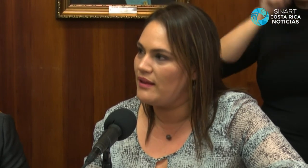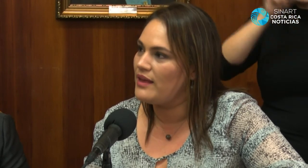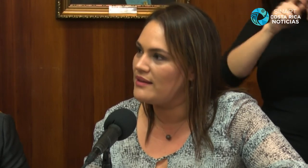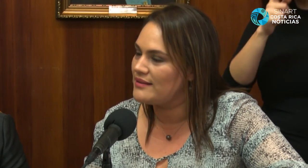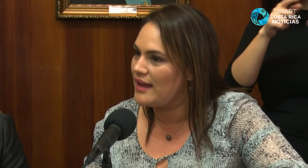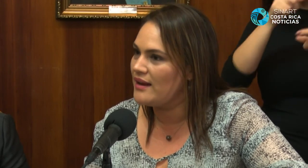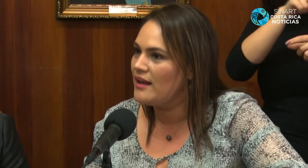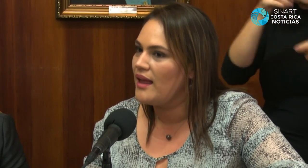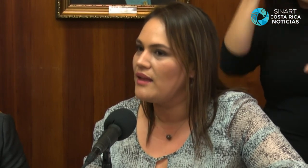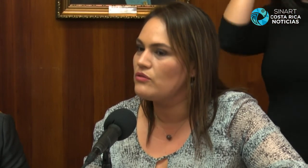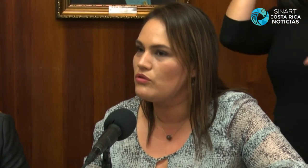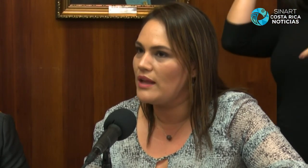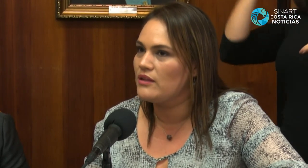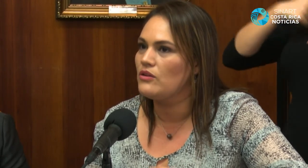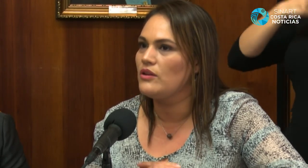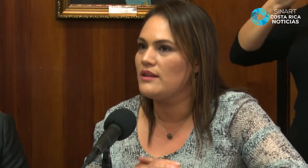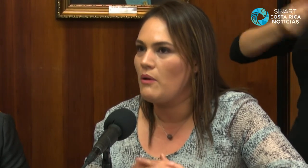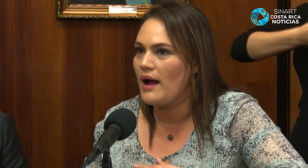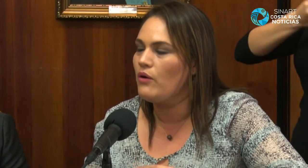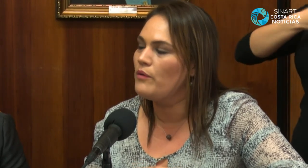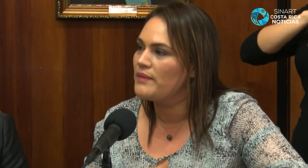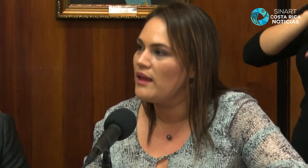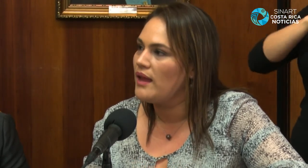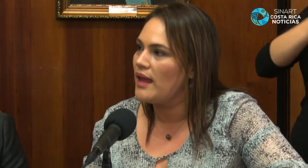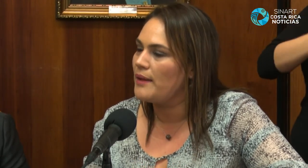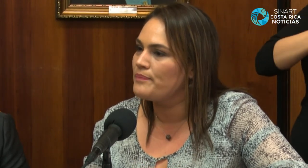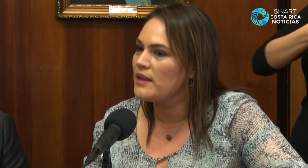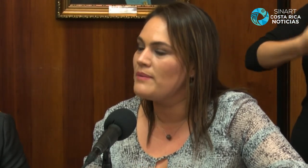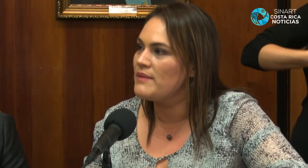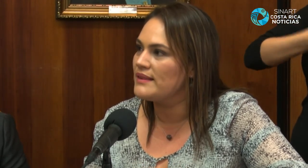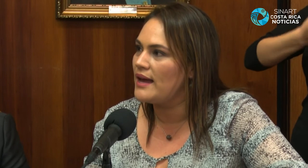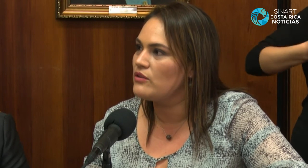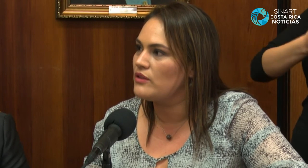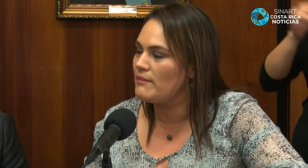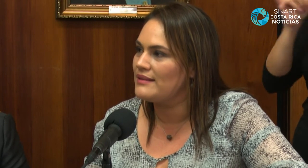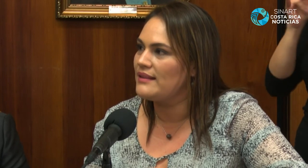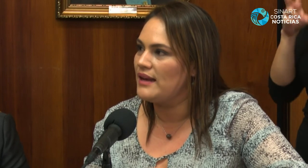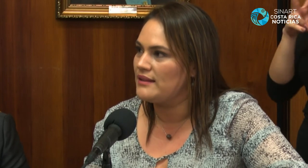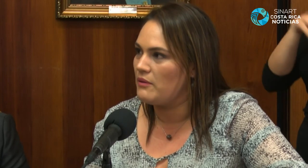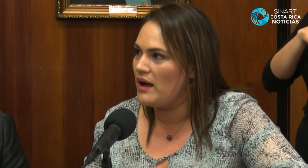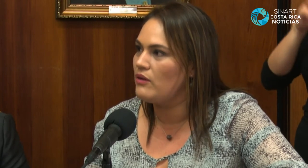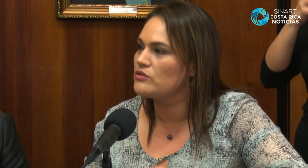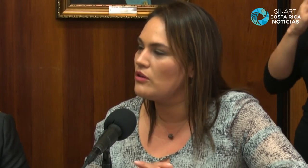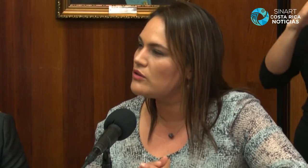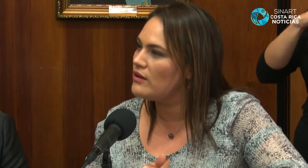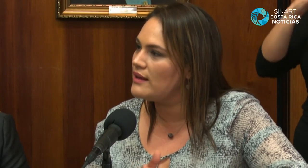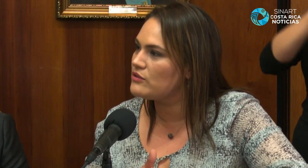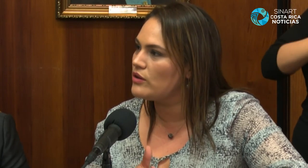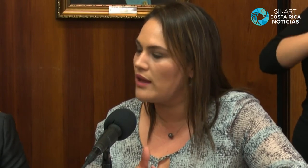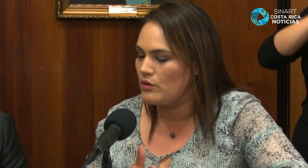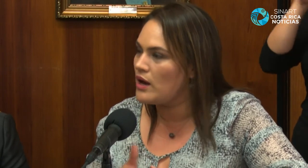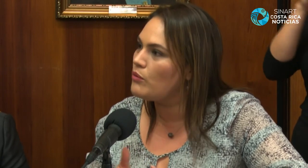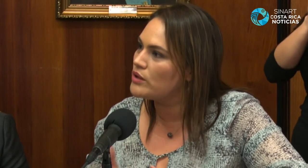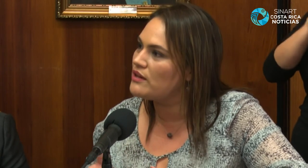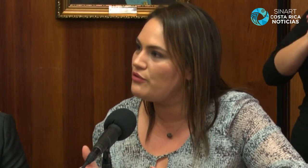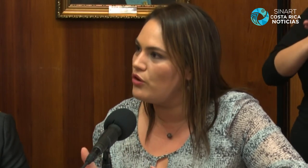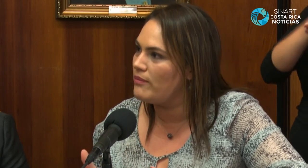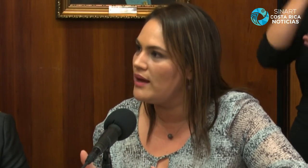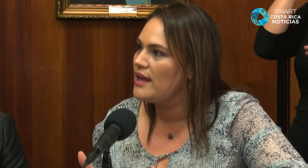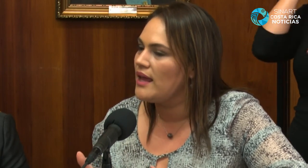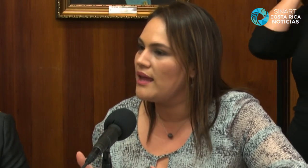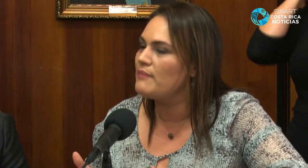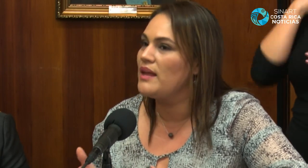la reducción en 50%, capacidad de espacios de reunión y suspensión de viajes al extranjero para empleados públicos. Vamos a detallar